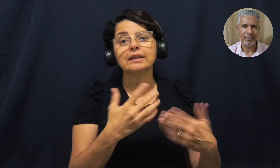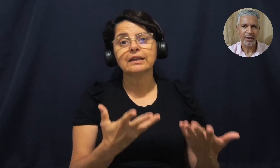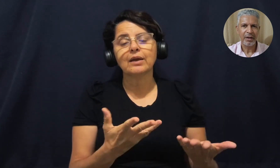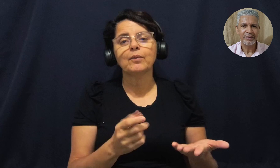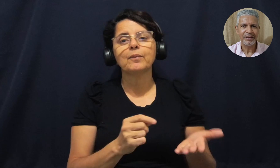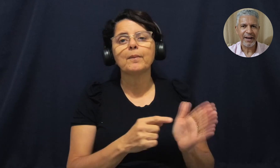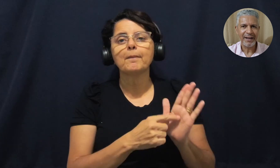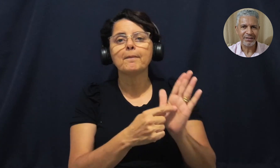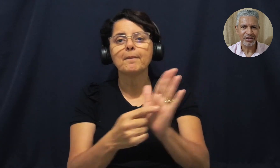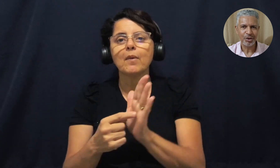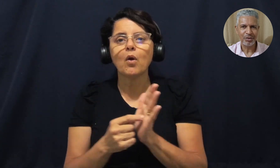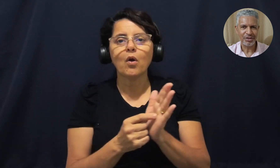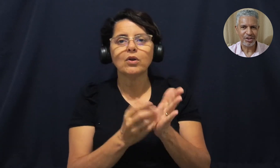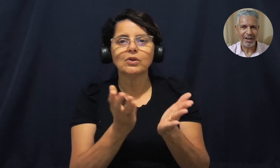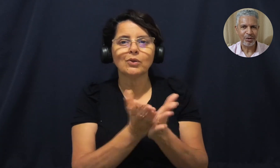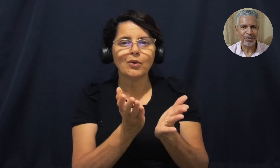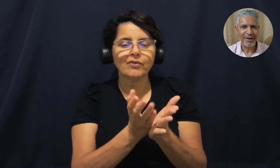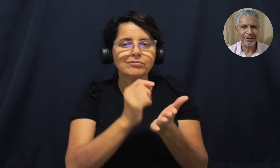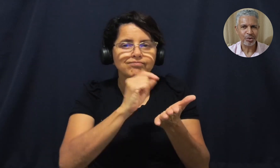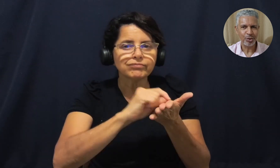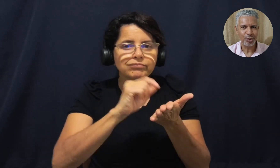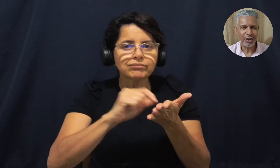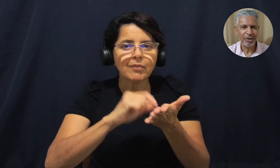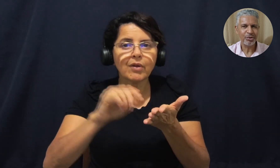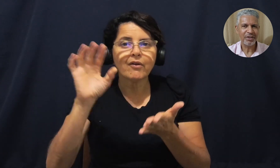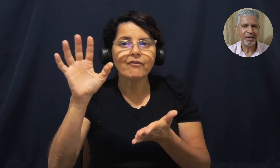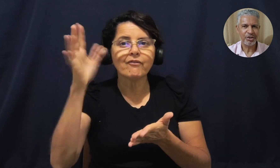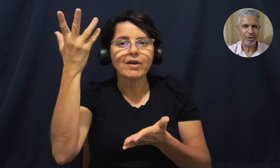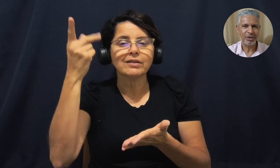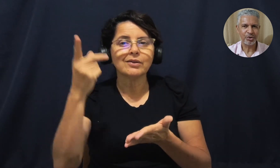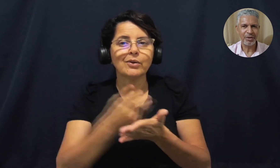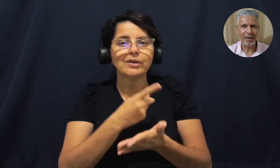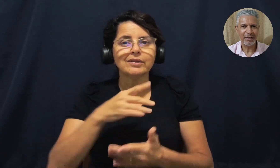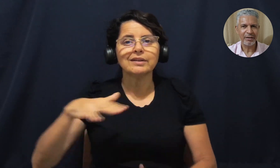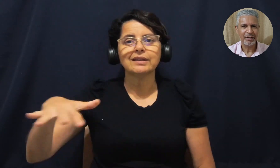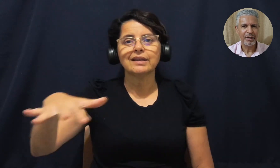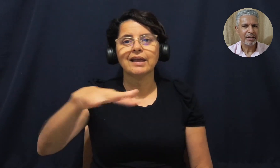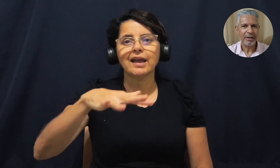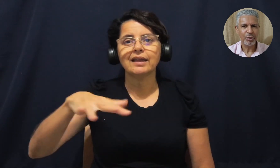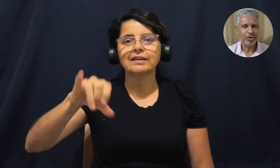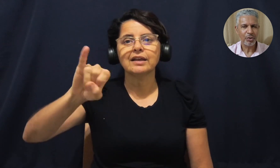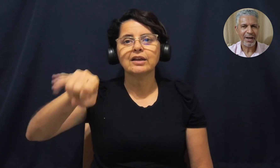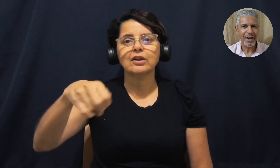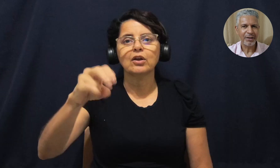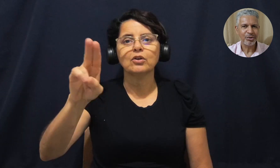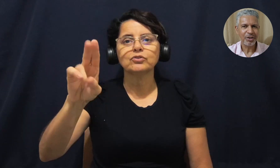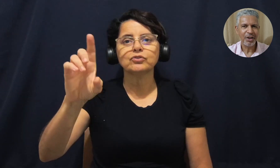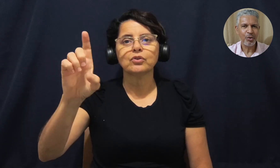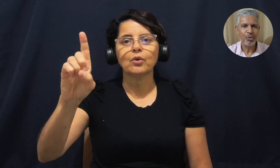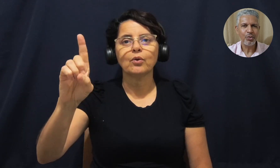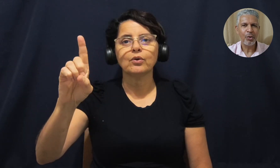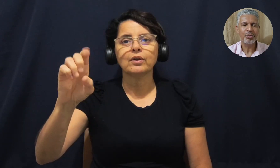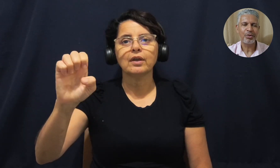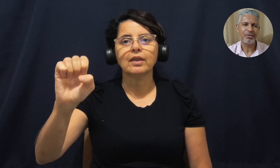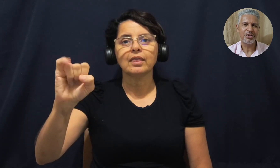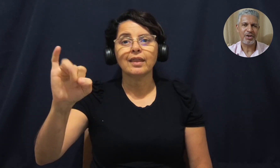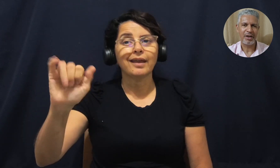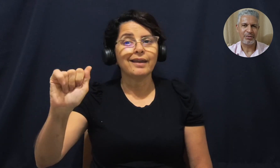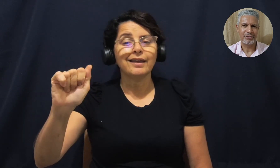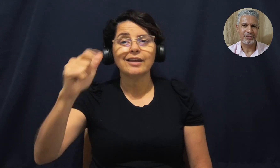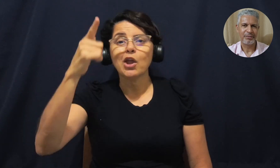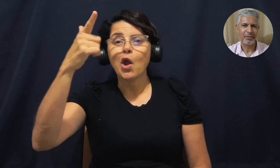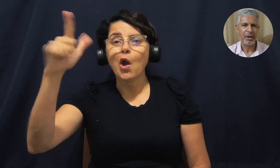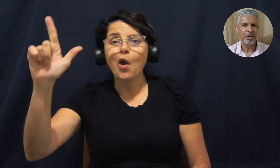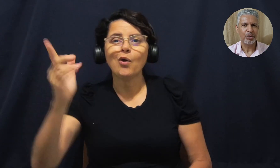assim, traz em seu evangelho fatos ocorridos na região da Judéia que não são narrados em nenhum outro